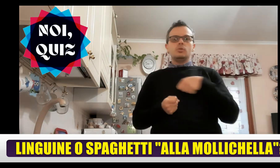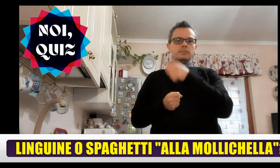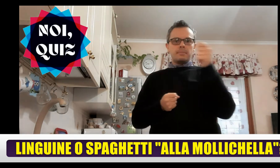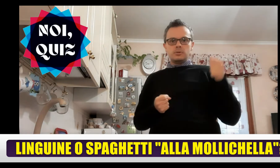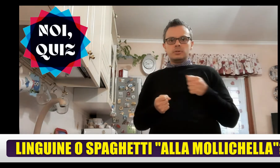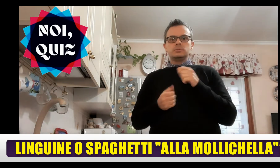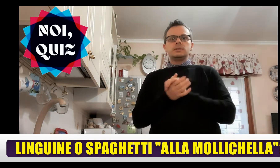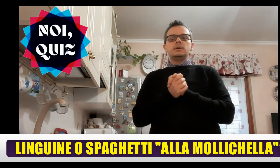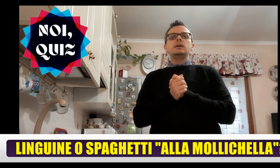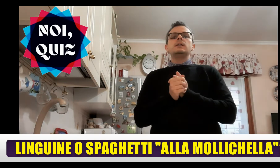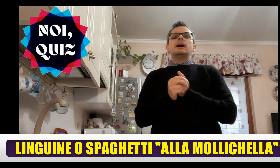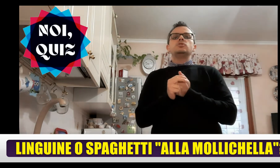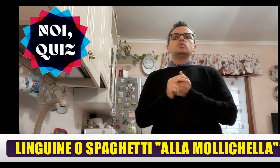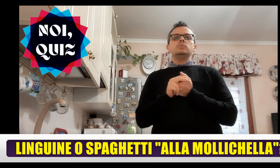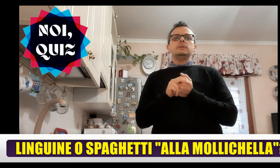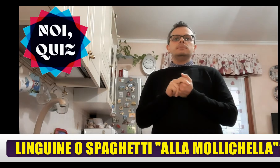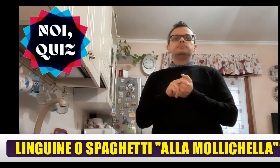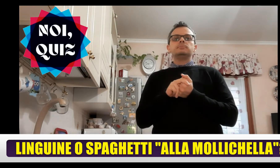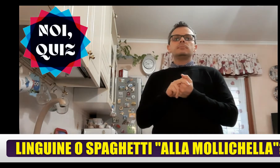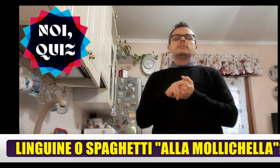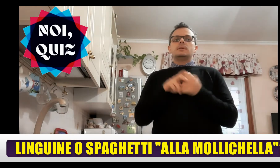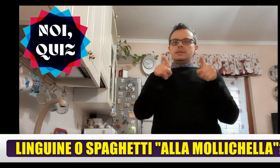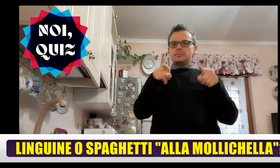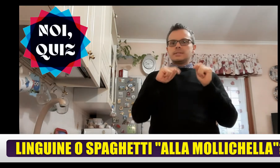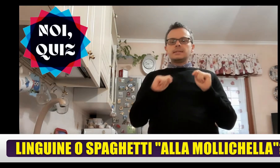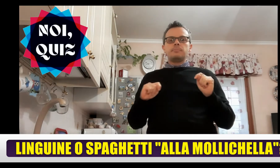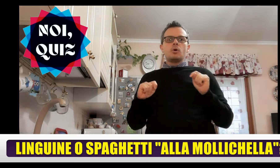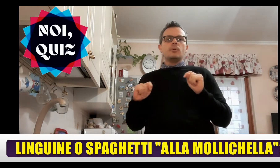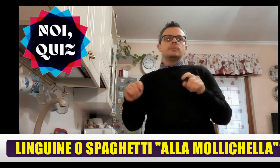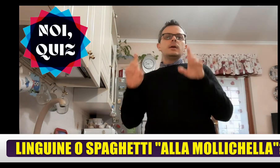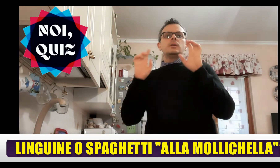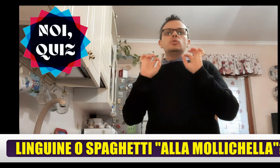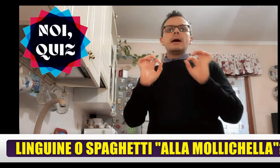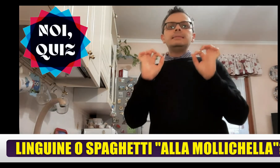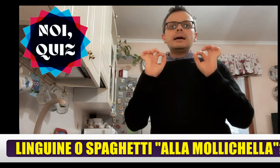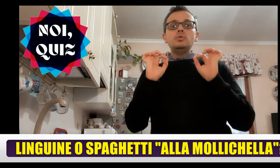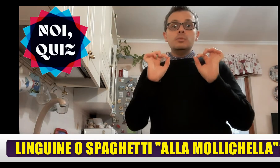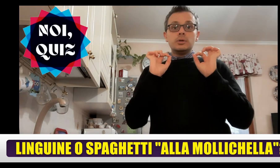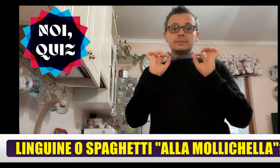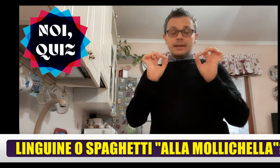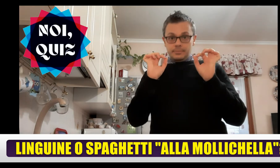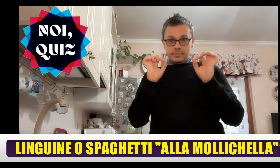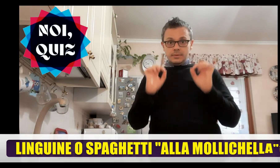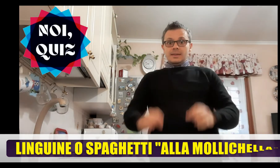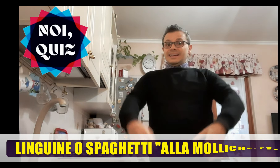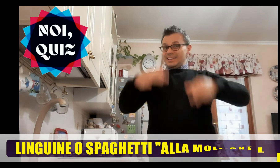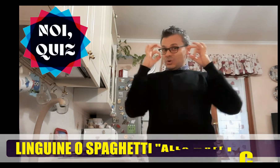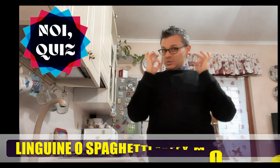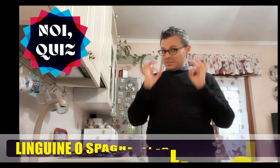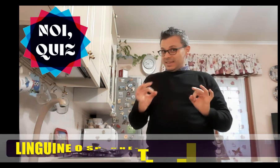i peperoni cruschi aggiunti. Risposta tra poco. Domanda numero 3.